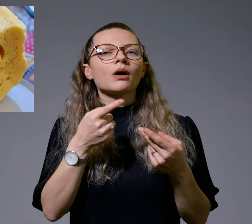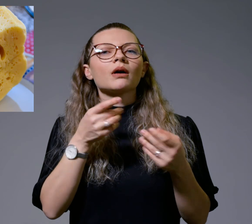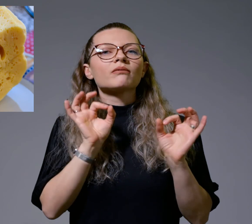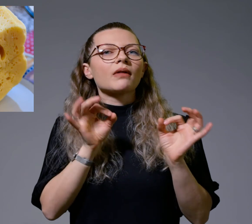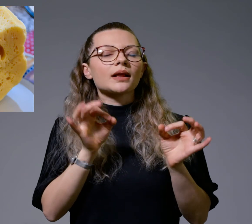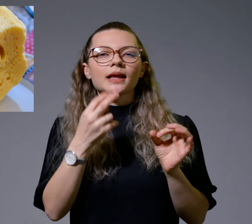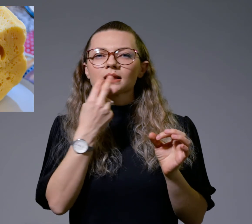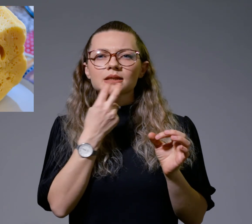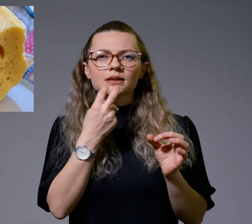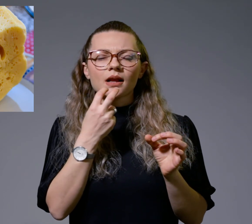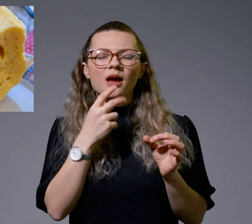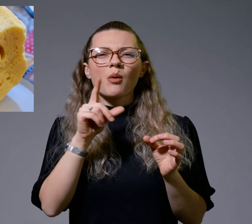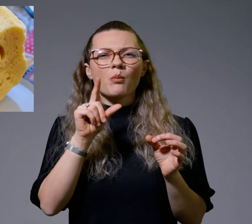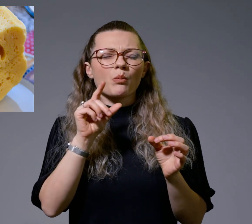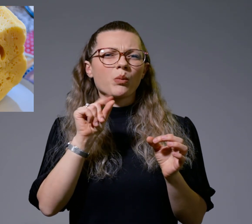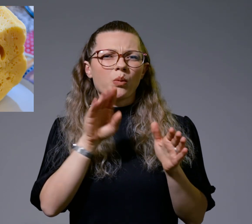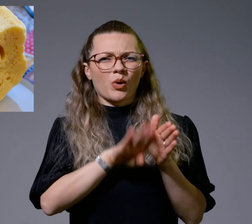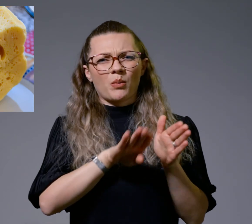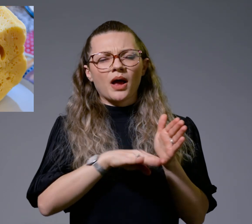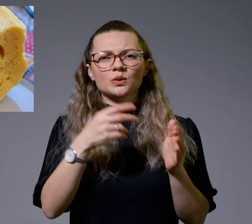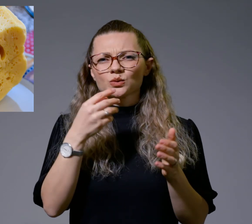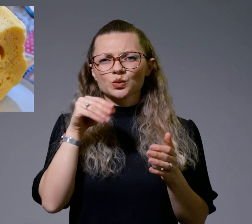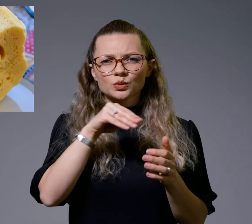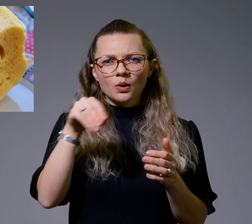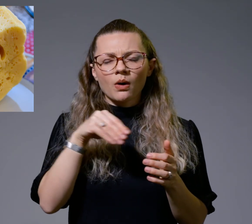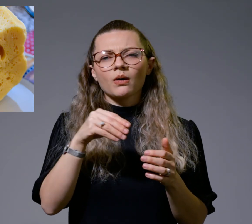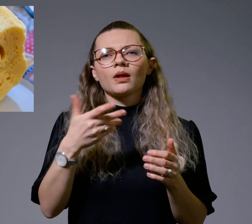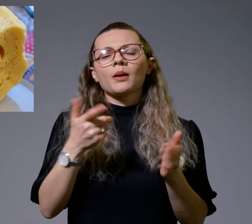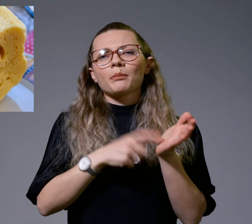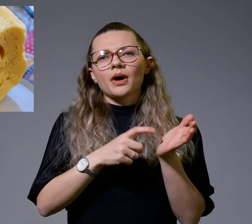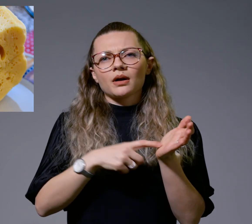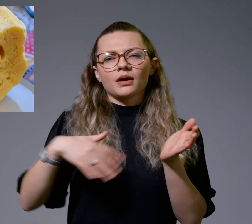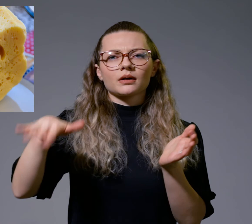со помала количина на сол, согласно барањата на консументите.